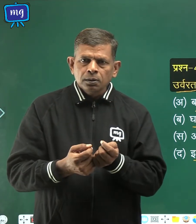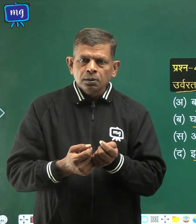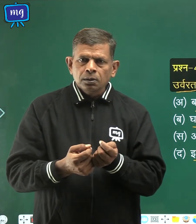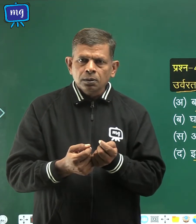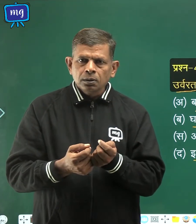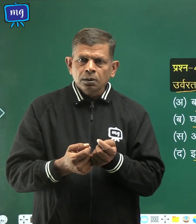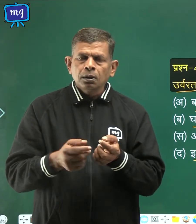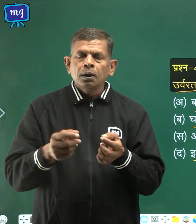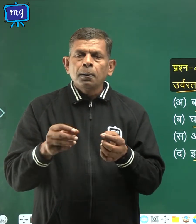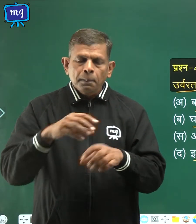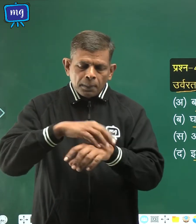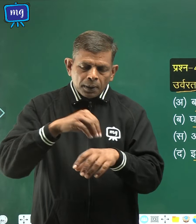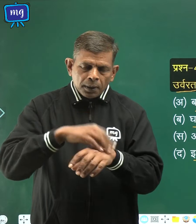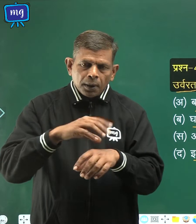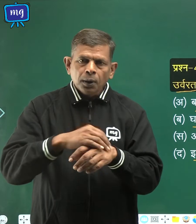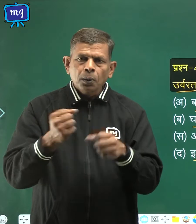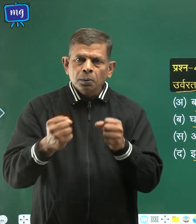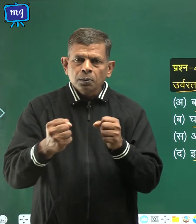मिट्टी उर्वरता